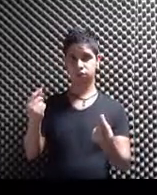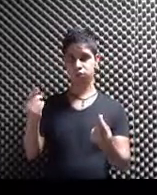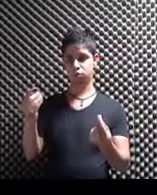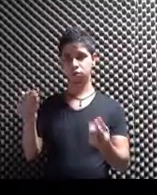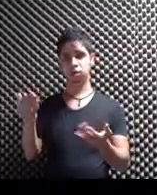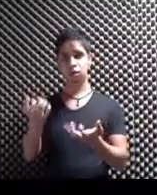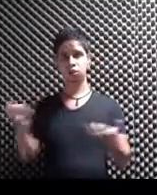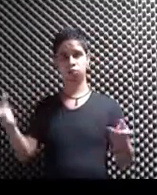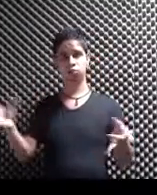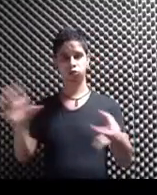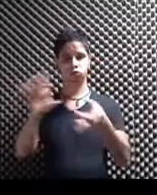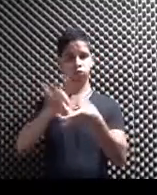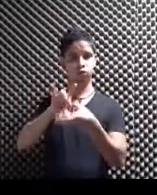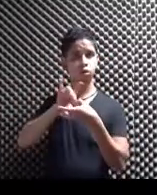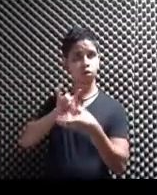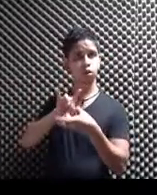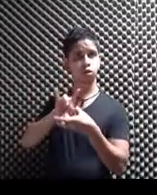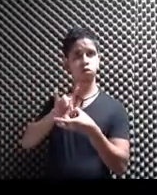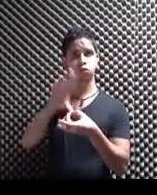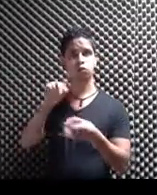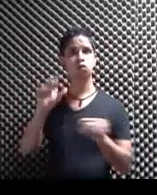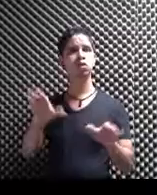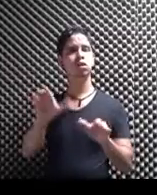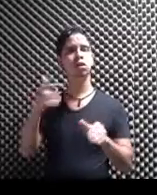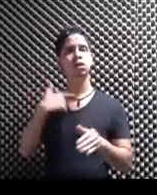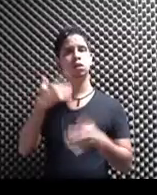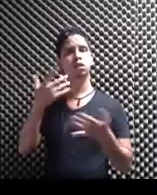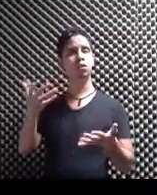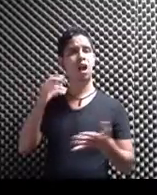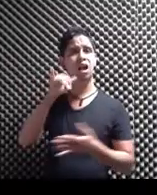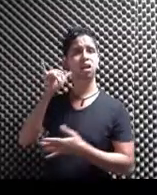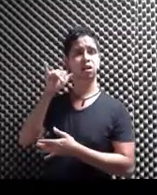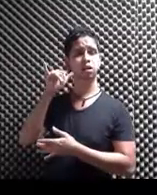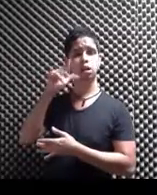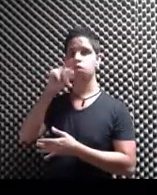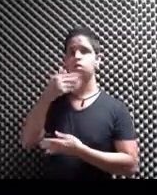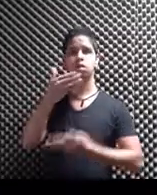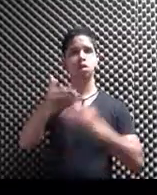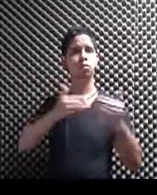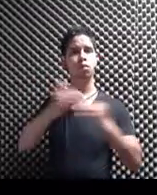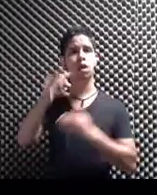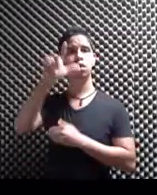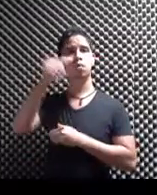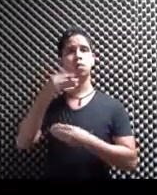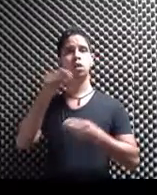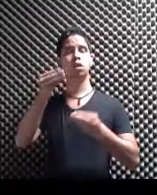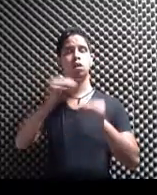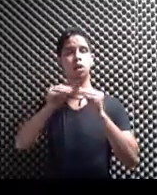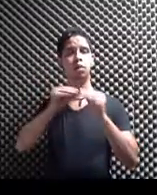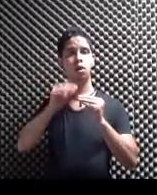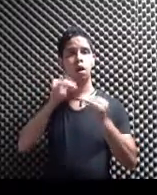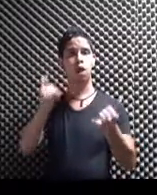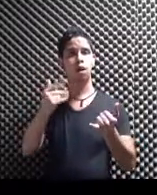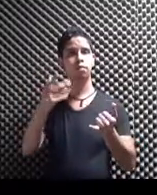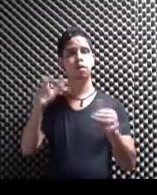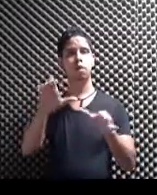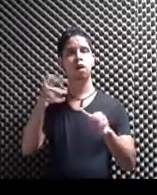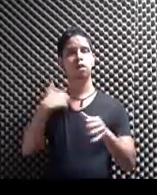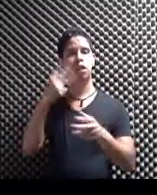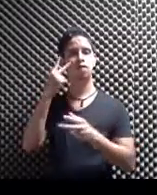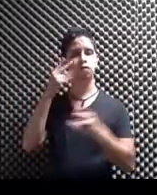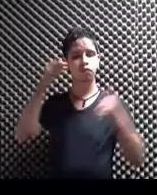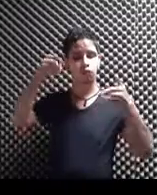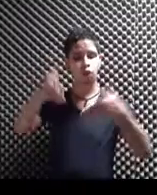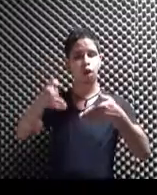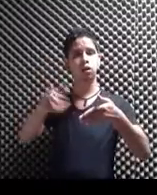juntos oye pero tú no hiciste tal cosa ayer oye pero el nene no le dijiste nada eso no importa después lo arreglamos vamos a arreglar otra cosa ¿ves?